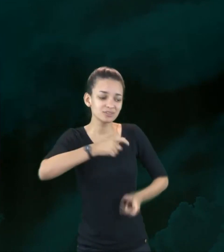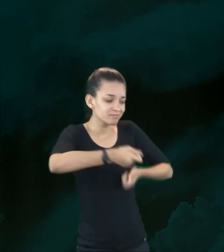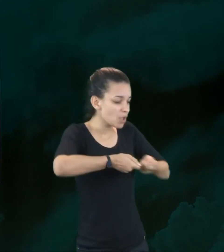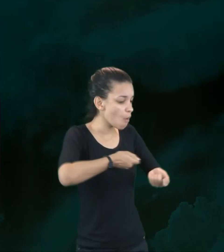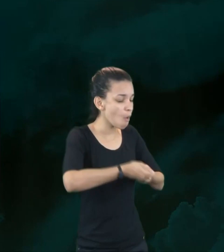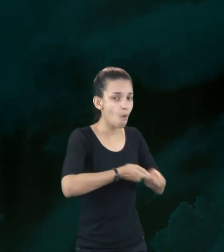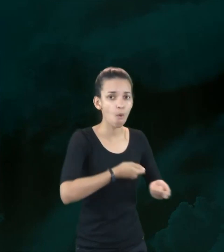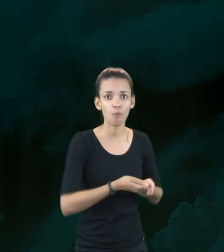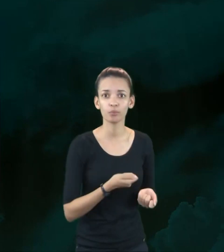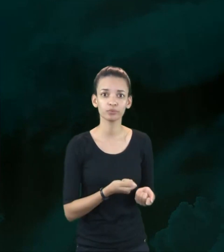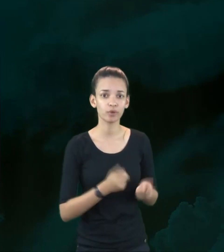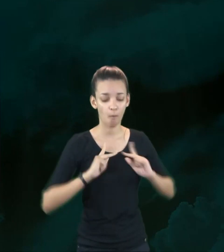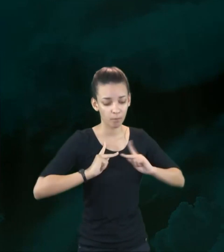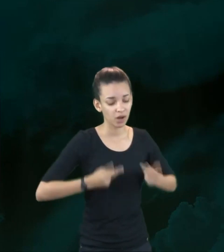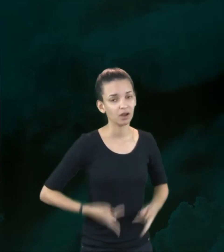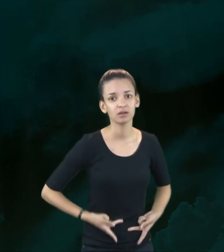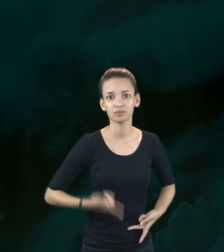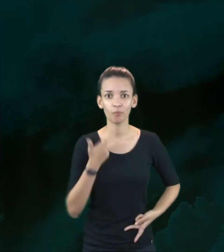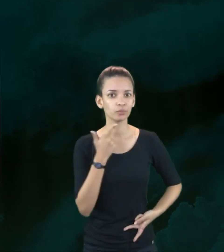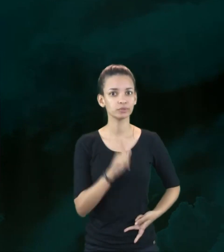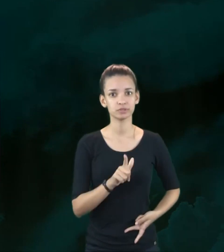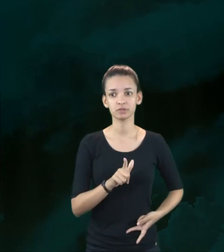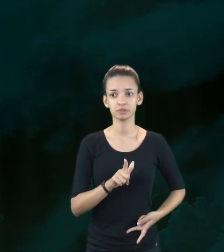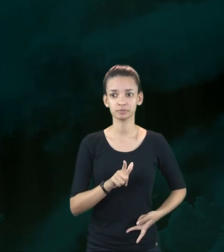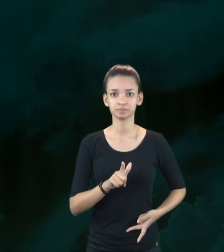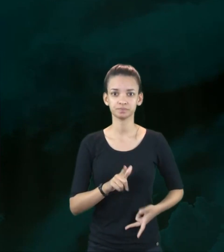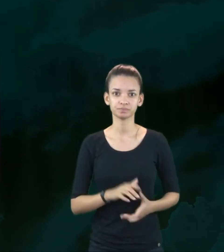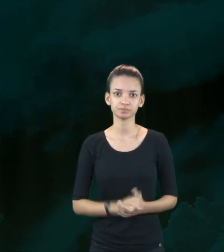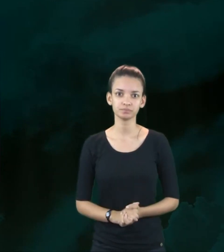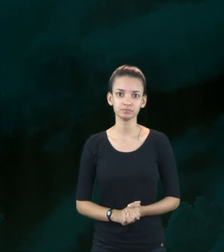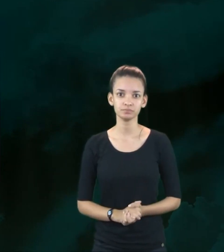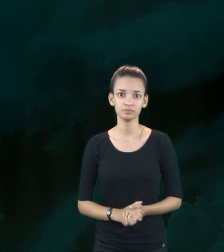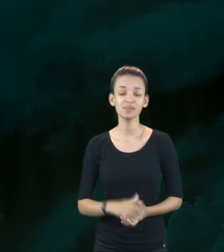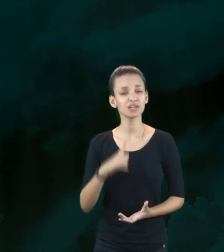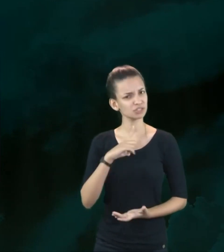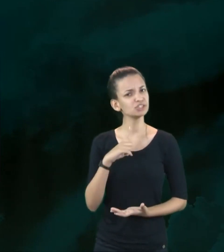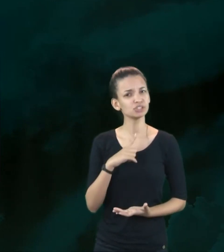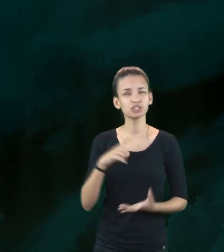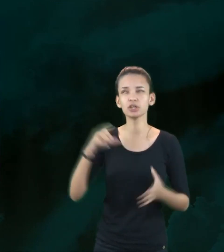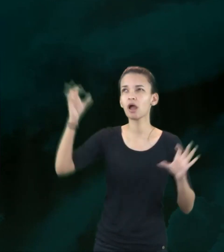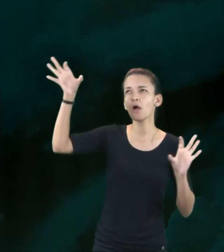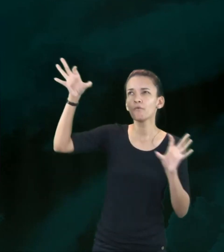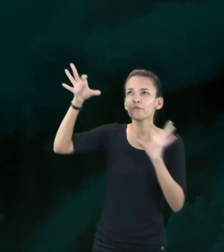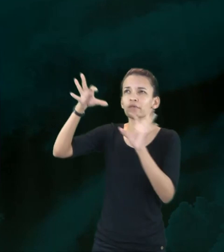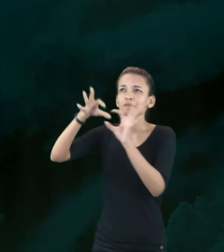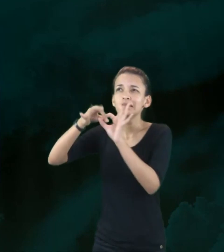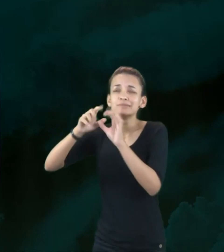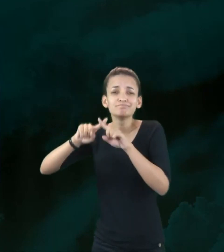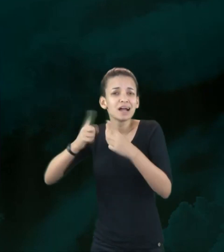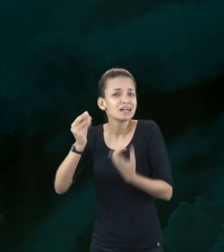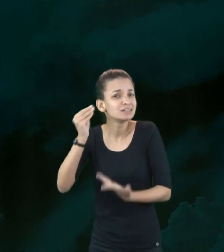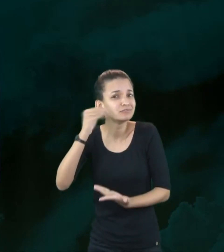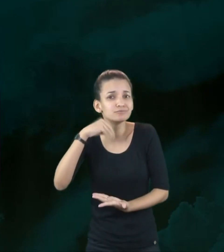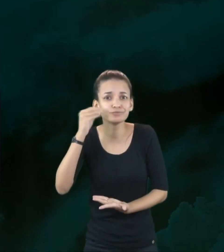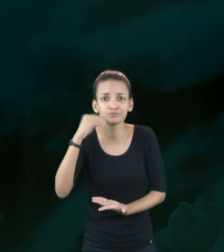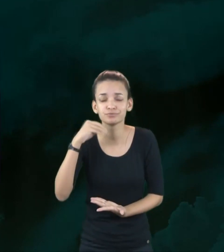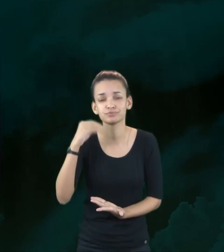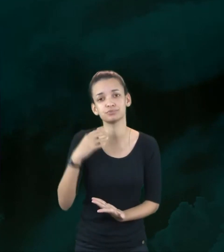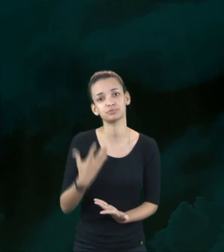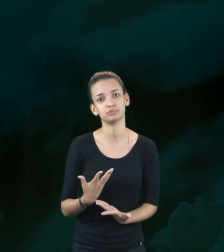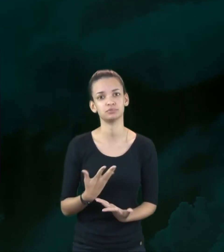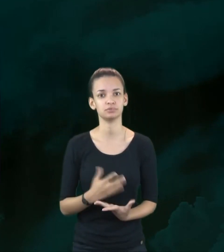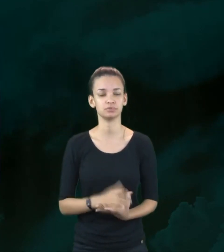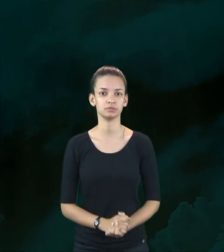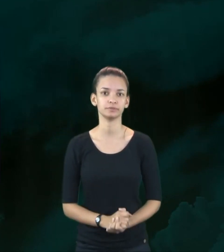poucos homens ainda tinham alguma ligação, mas essa ligação com Deus era muito frágil, muito frágil. Então,